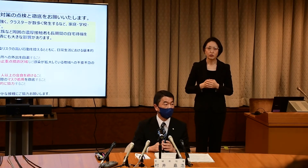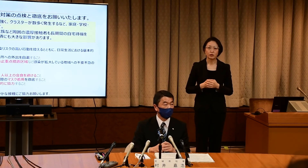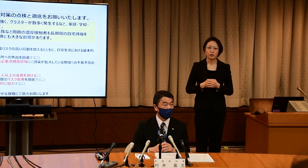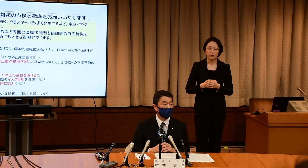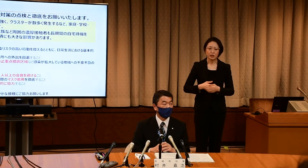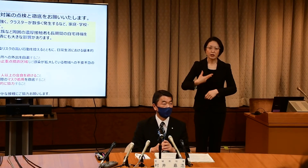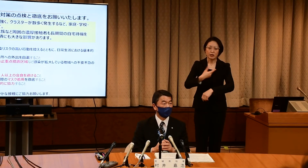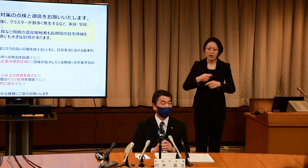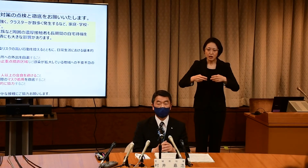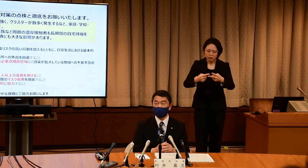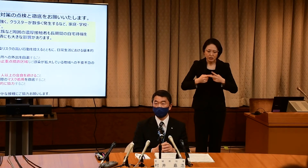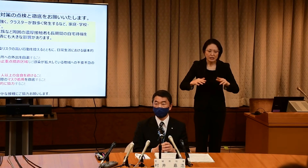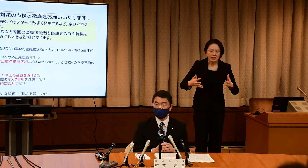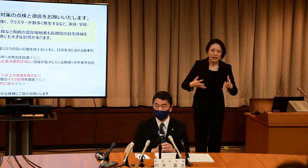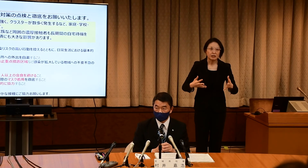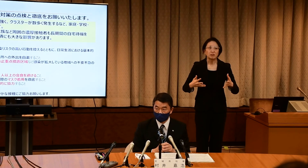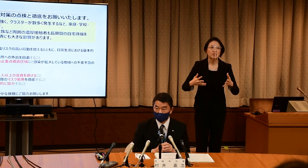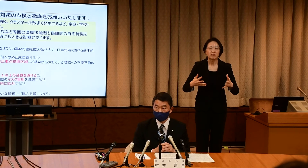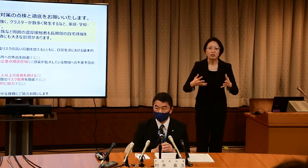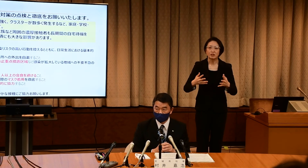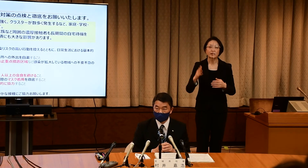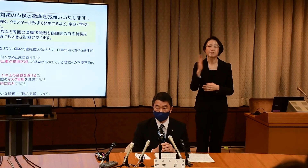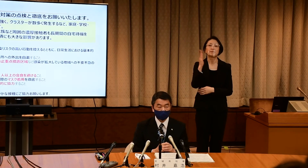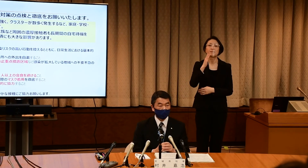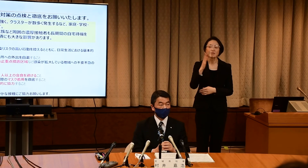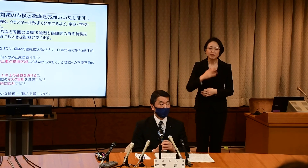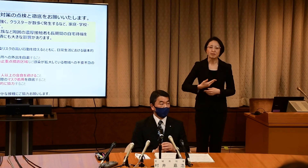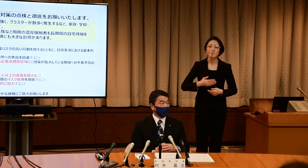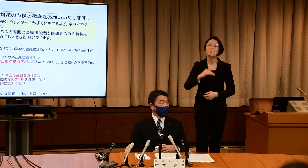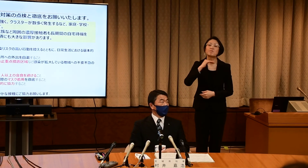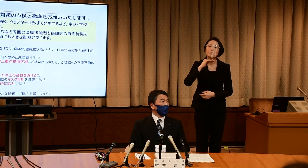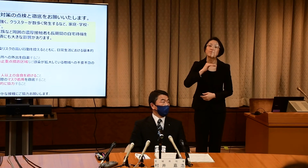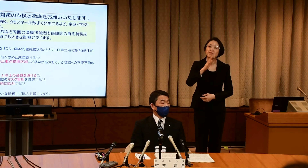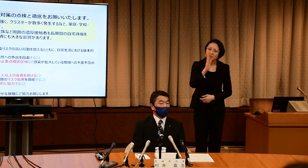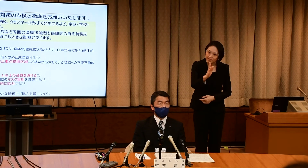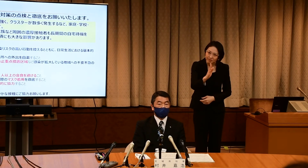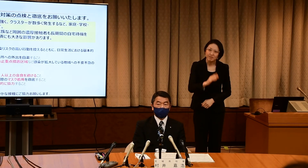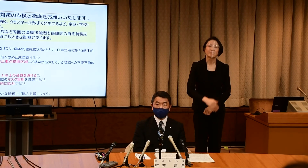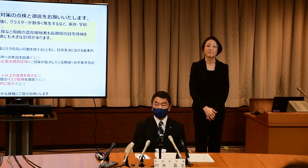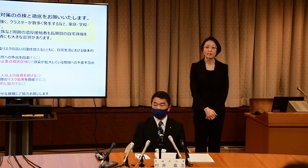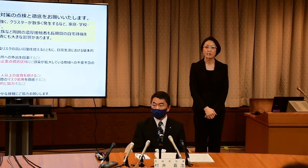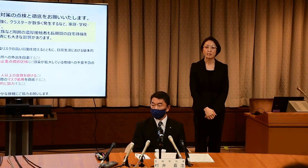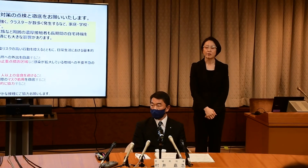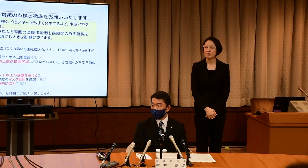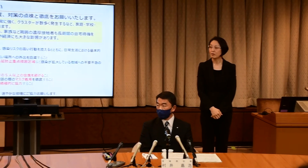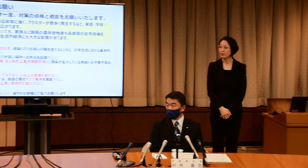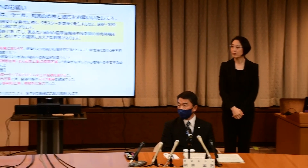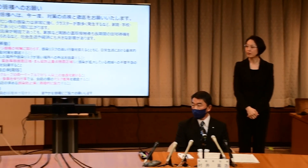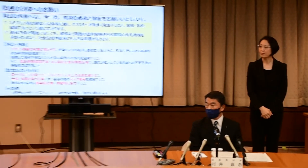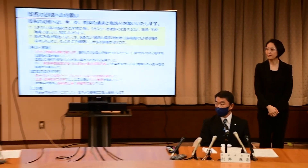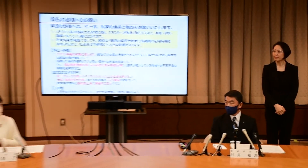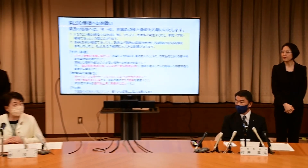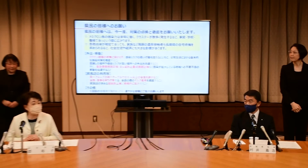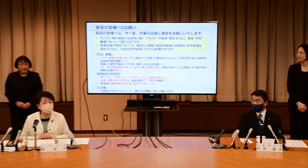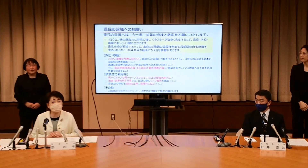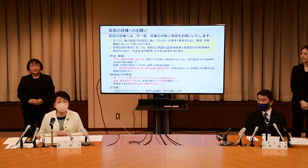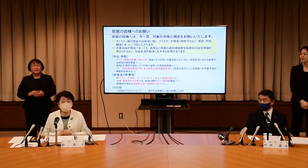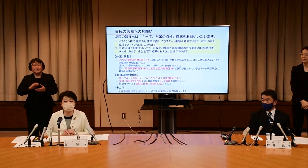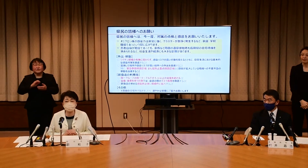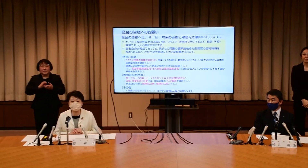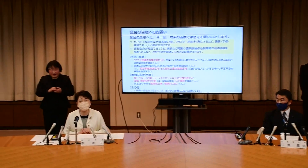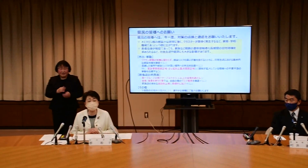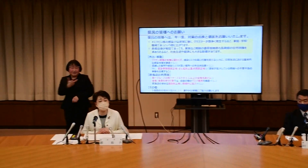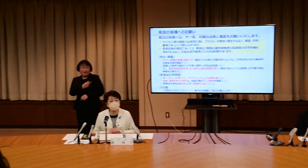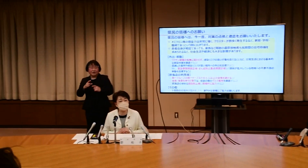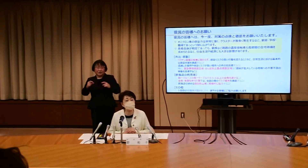ーわー騒ぎになるので、そこだけ注意をしていただきたいというふうに思います。 ぜひ、はい、接種券が届き次第速やかに